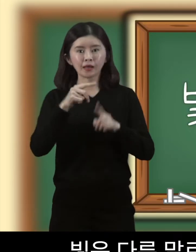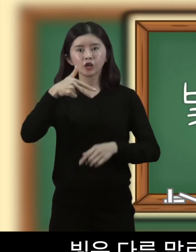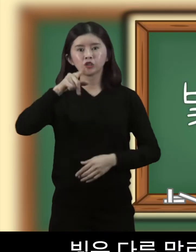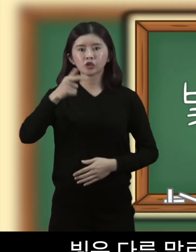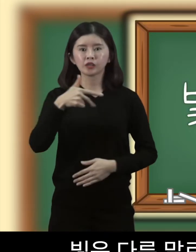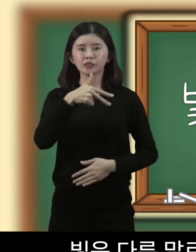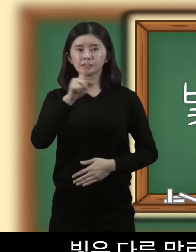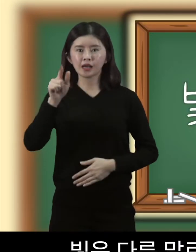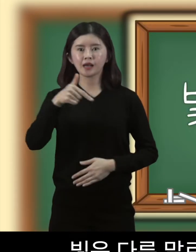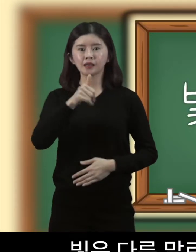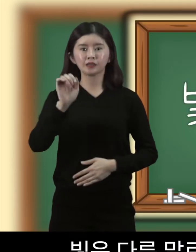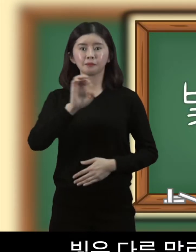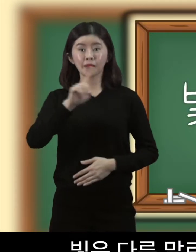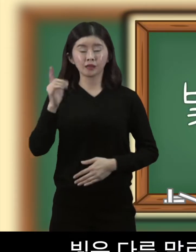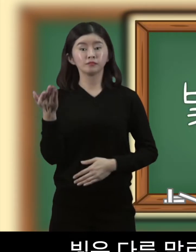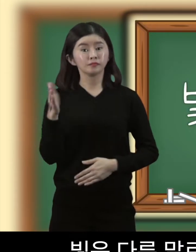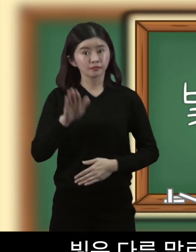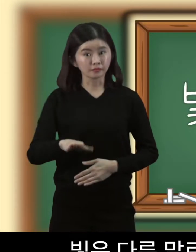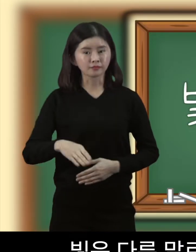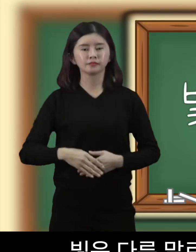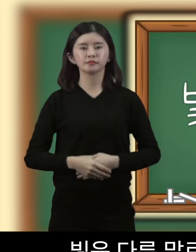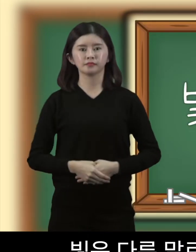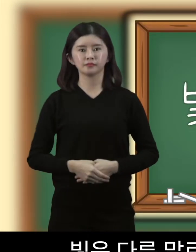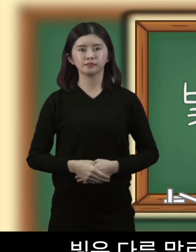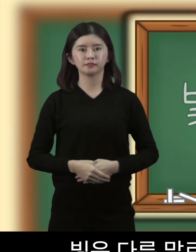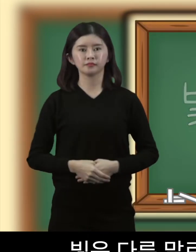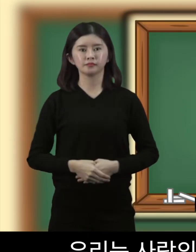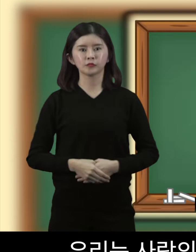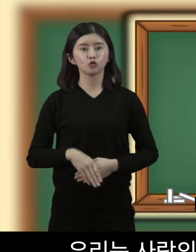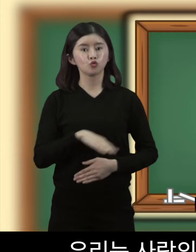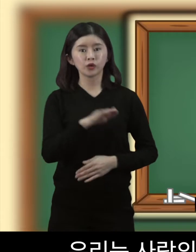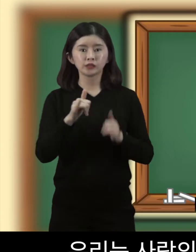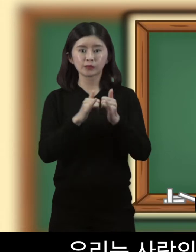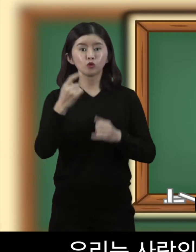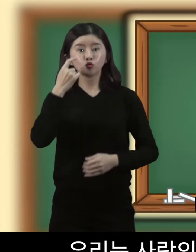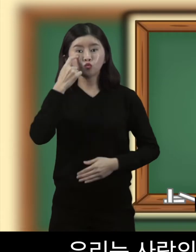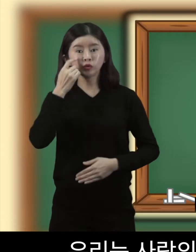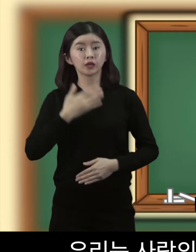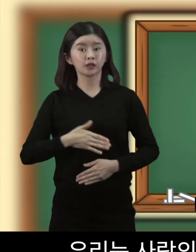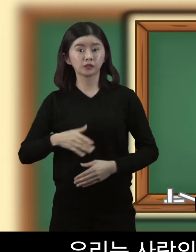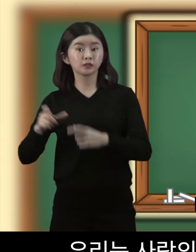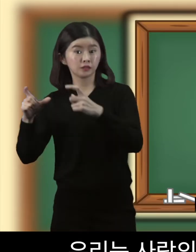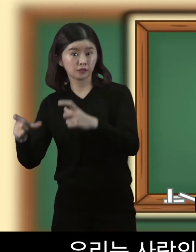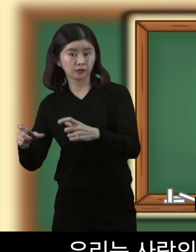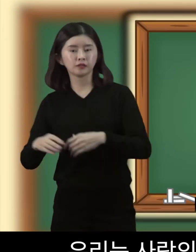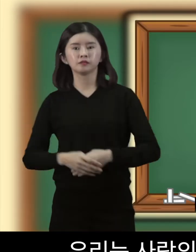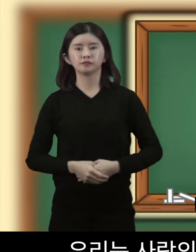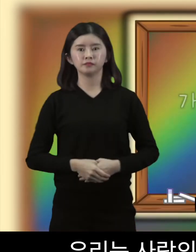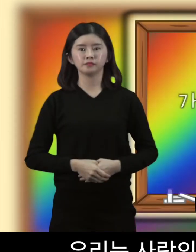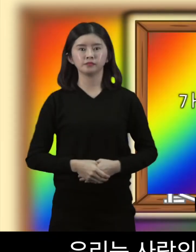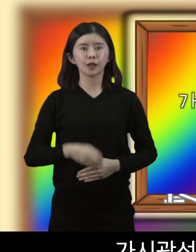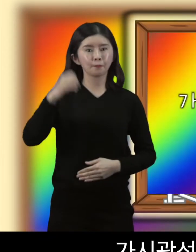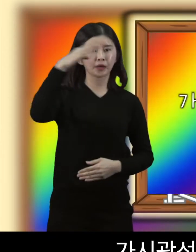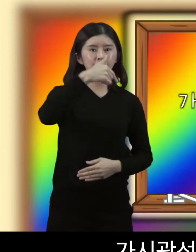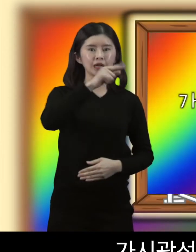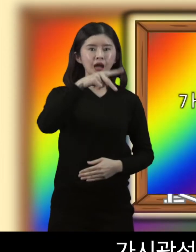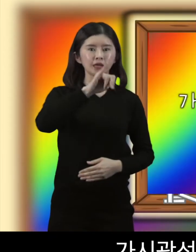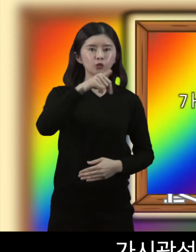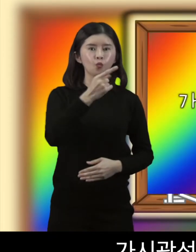말로 전자기파 라고도 하는데요 우리는 사람의 눈이 인식할 수 있는 영역인